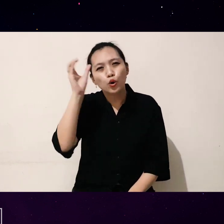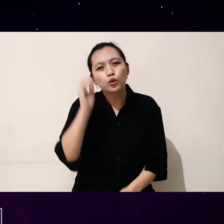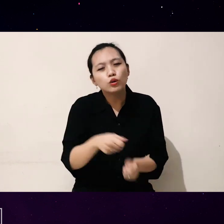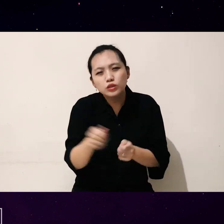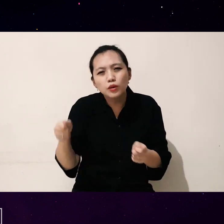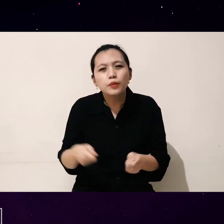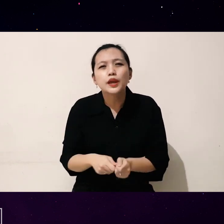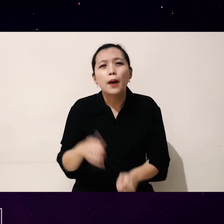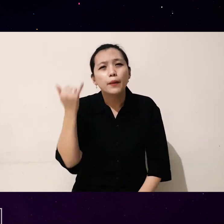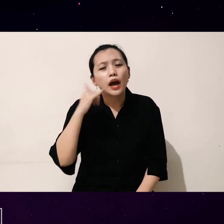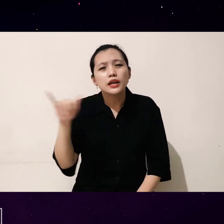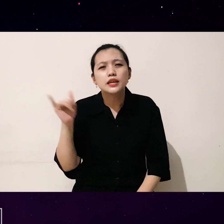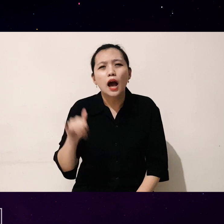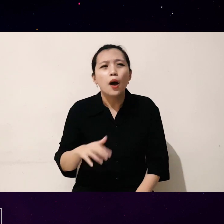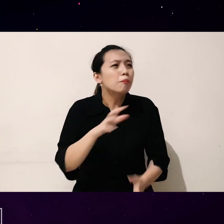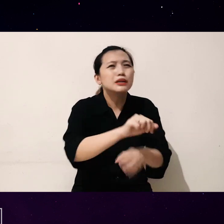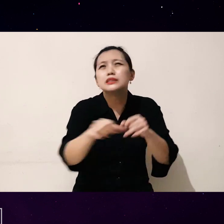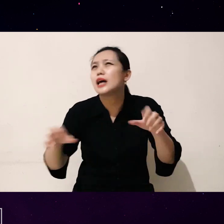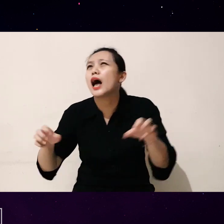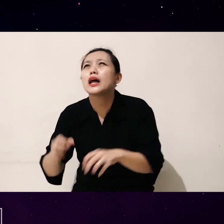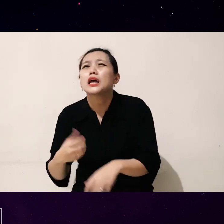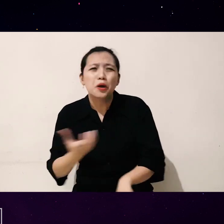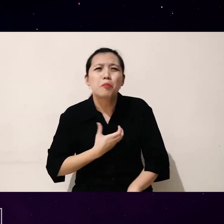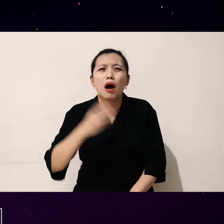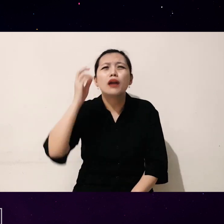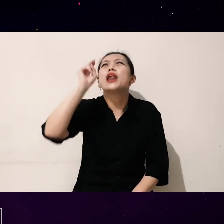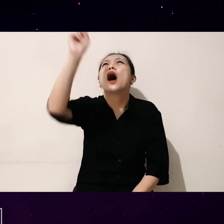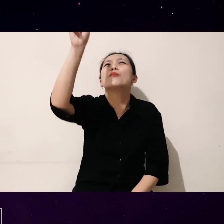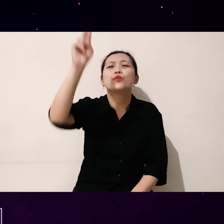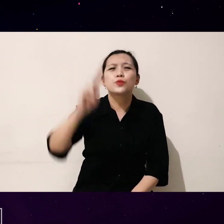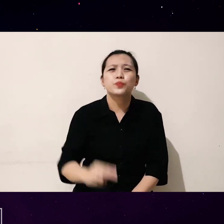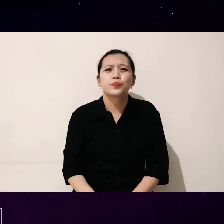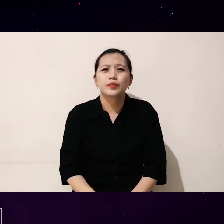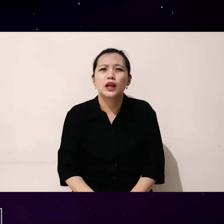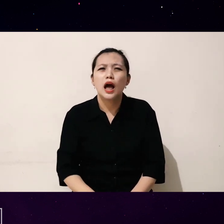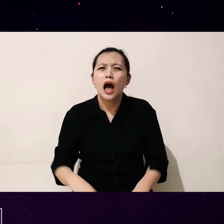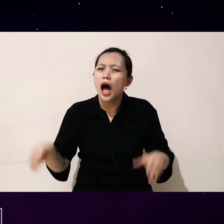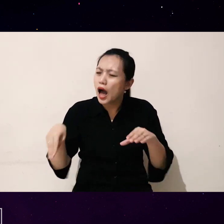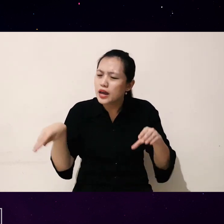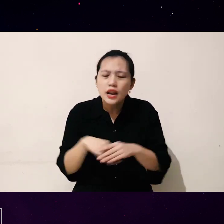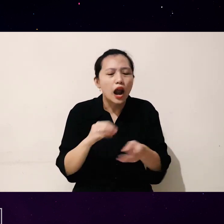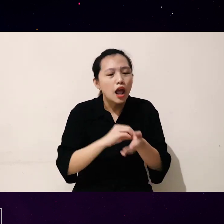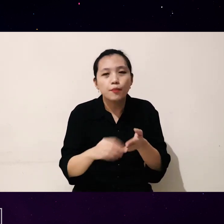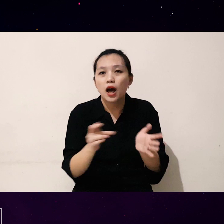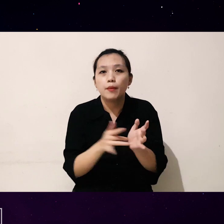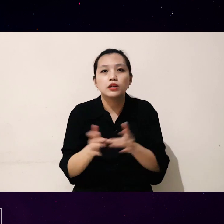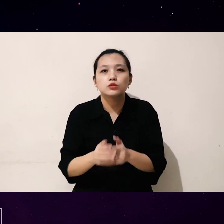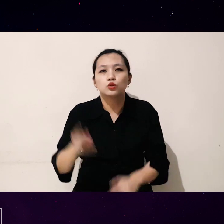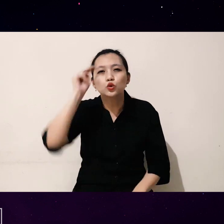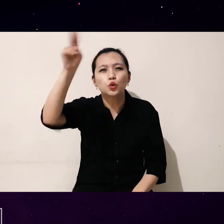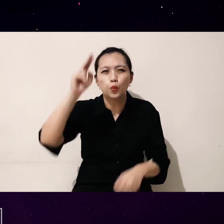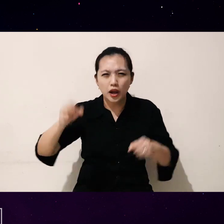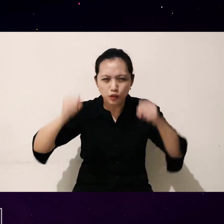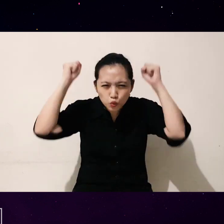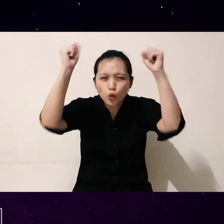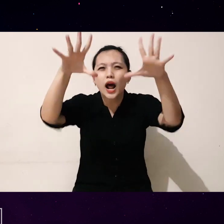tidak mengalami damai sejahtera, mengalami kegalauan dan kekhawatiran. Bagi setiap anak-anak-Mu yang mencari kehendak-Mu, bagi setiap anak-anak-Mu